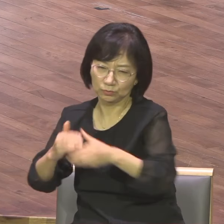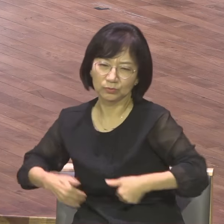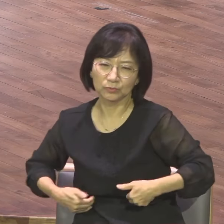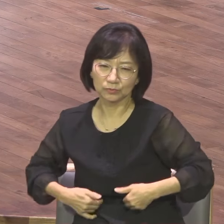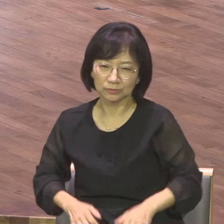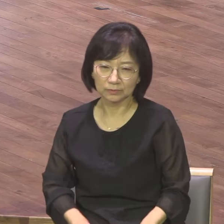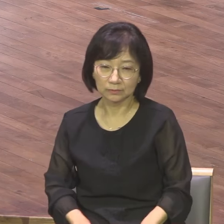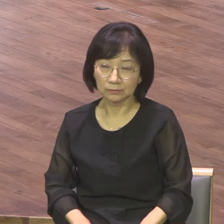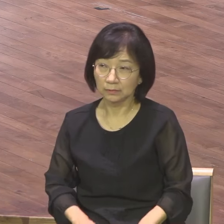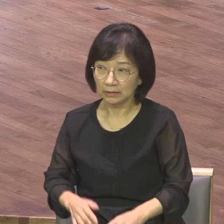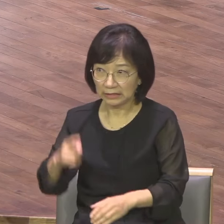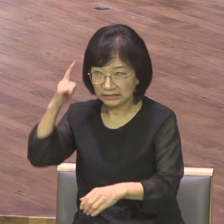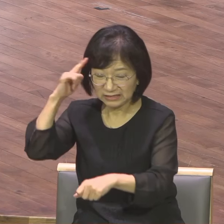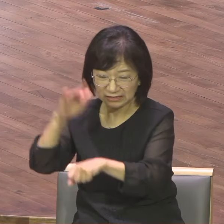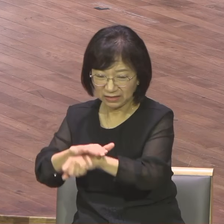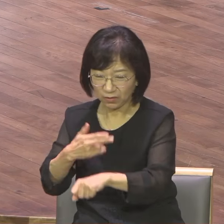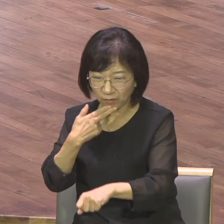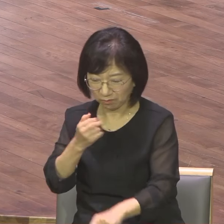가족 못 살리네요.